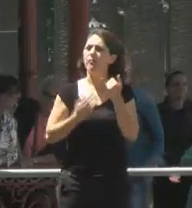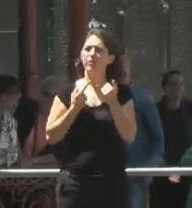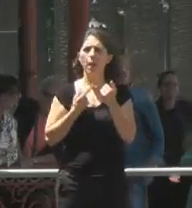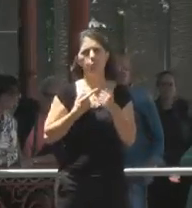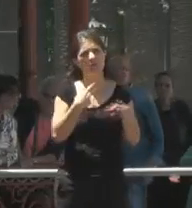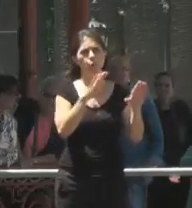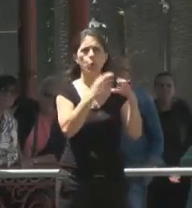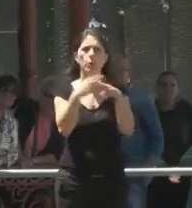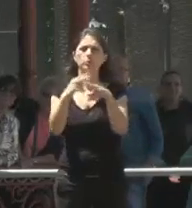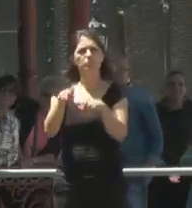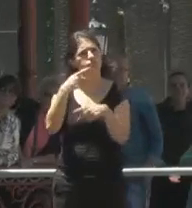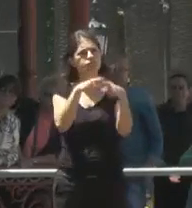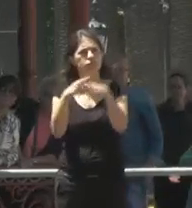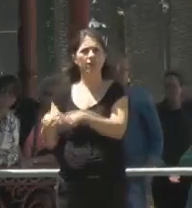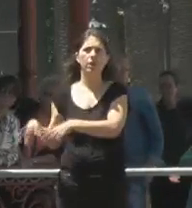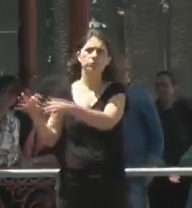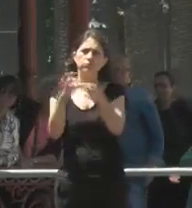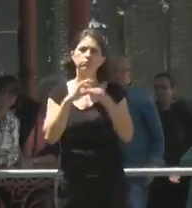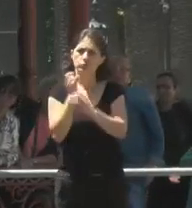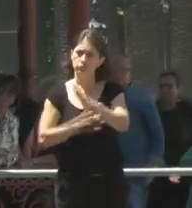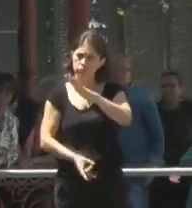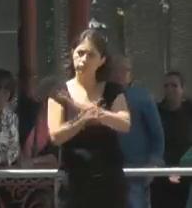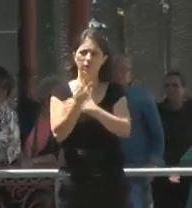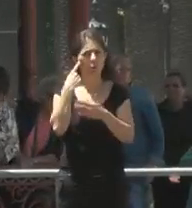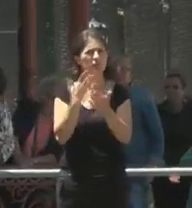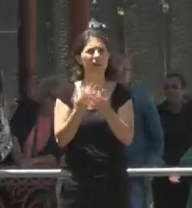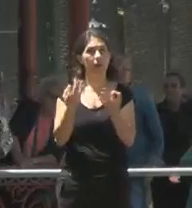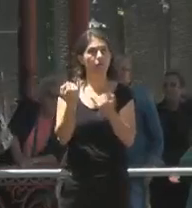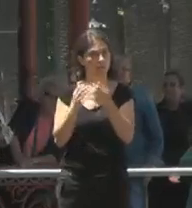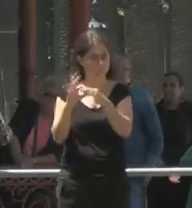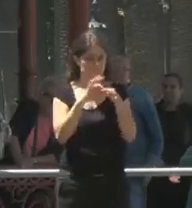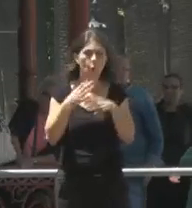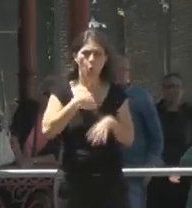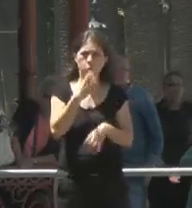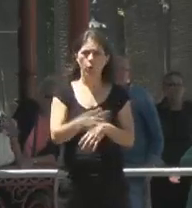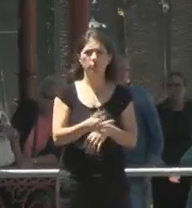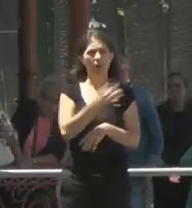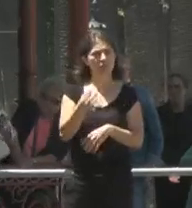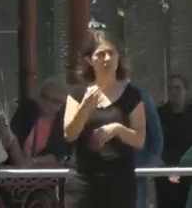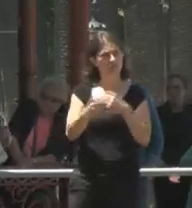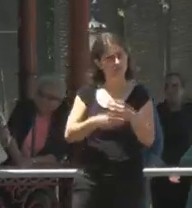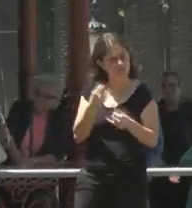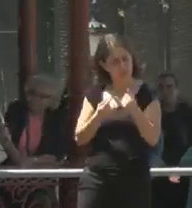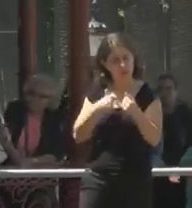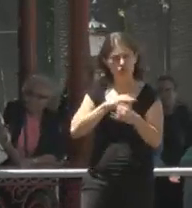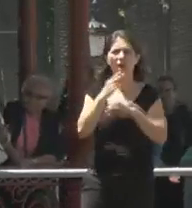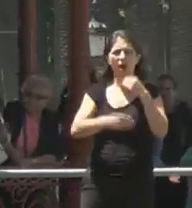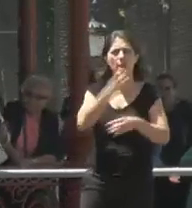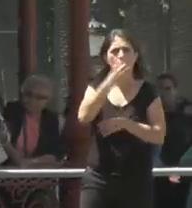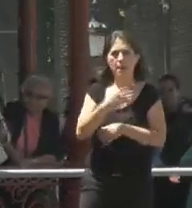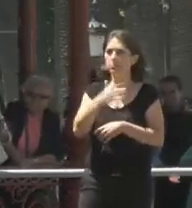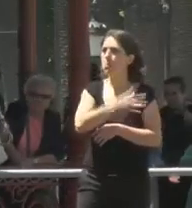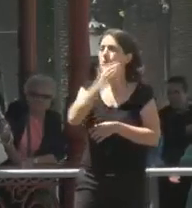de demostrar que unidos, unidas, podíamos. De demostrar que, ademais, podíamos facelo ben, e podíamos facelo mellor,